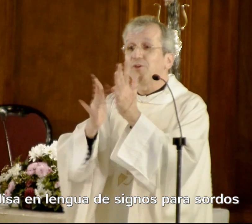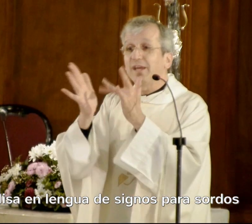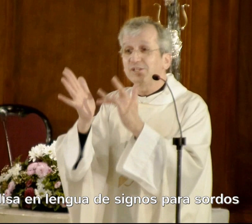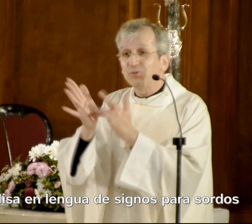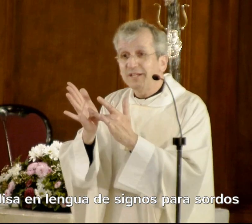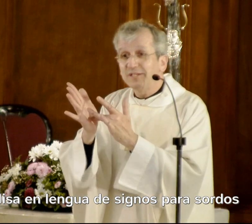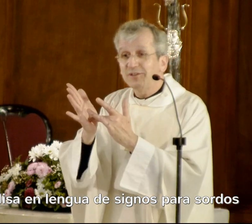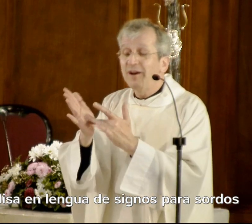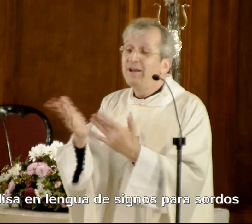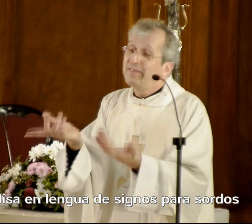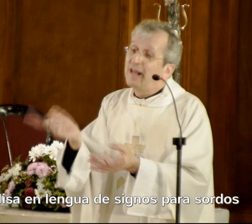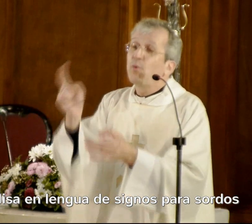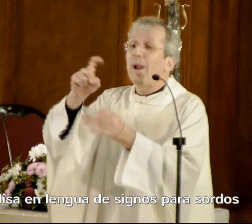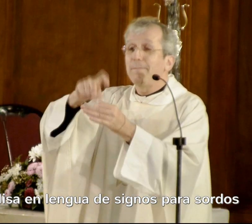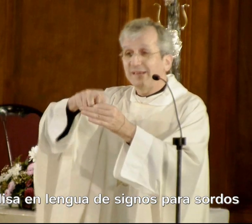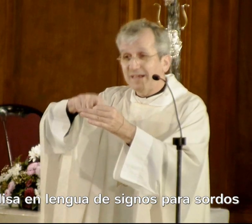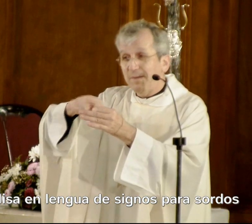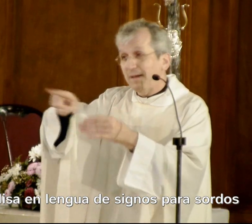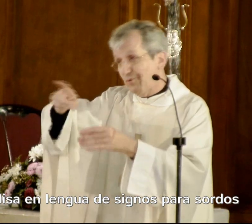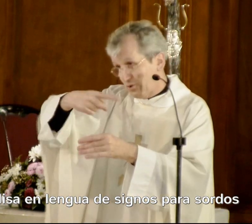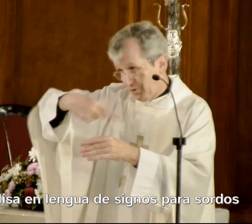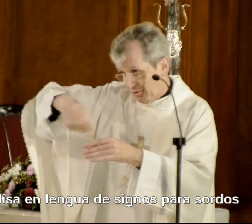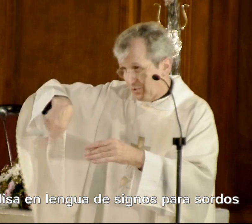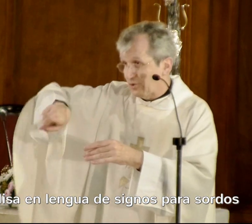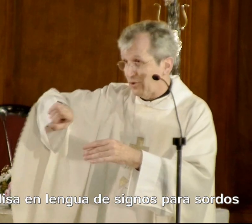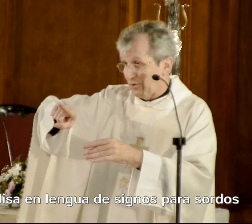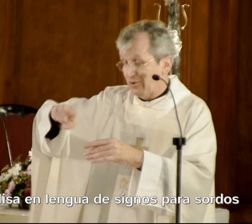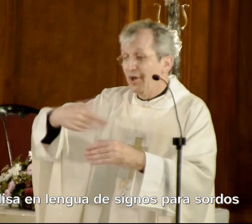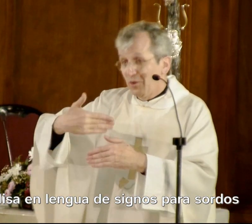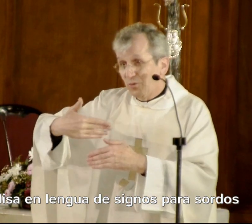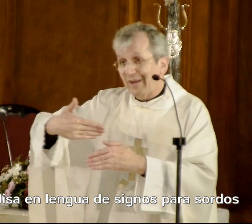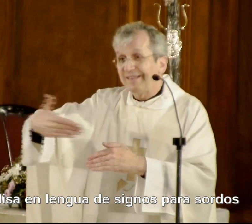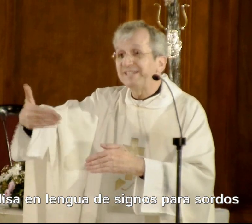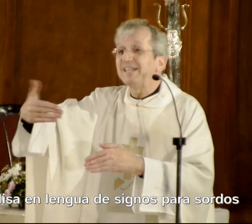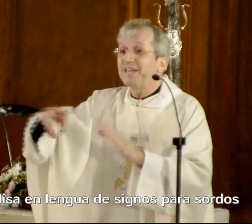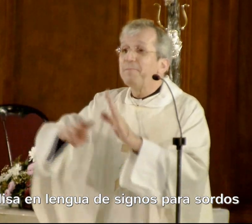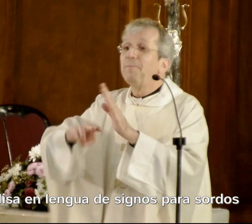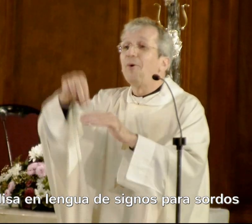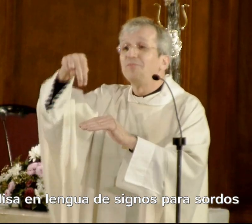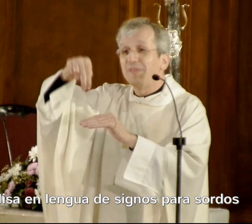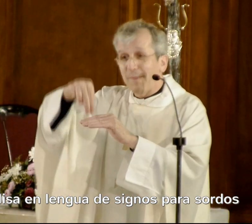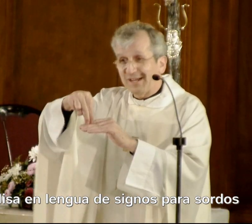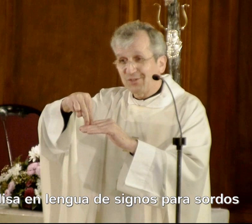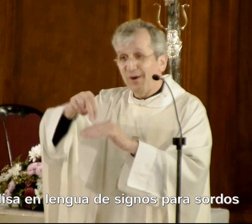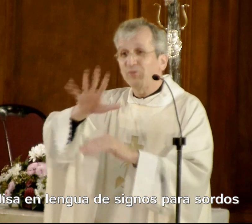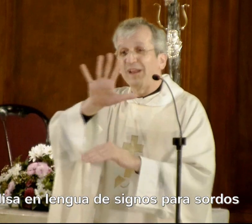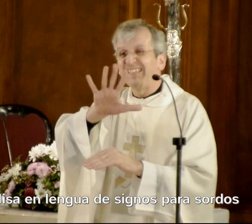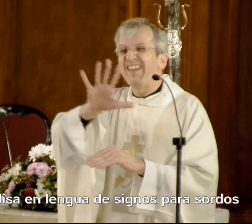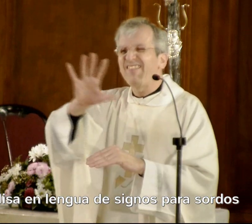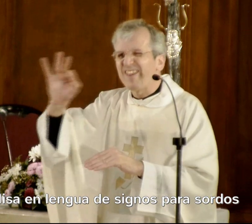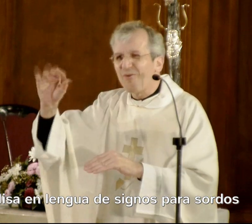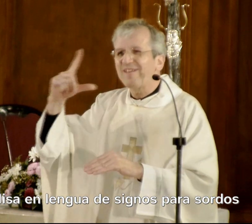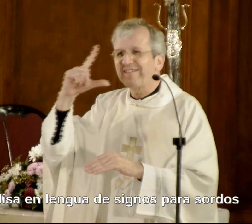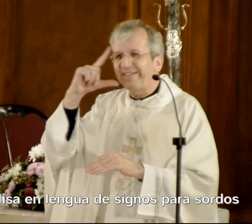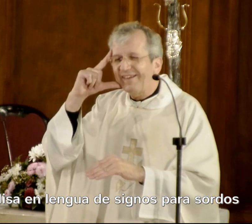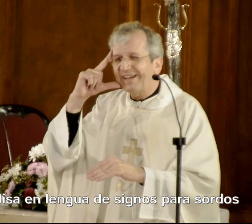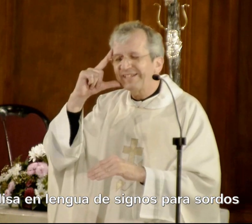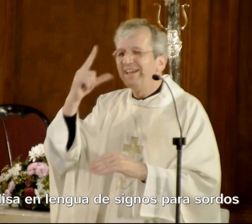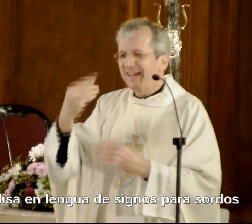de Jesucristo del cual participaremos todos nosotros. Durante este tiempo de Pascua, durante 50 días,